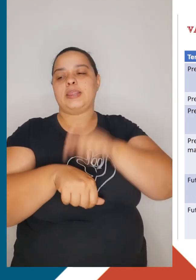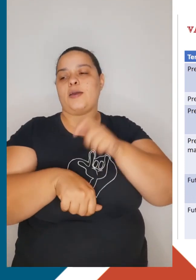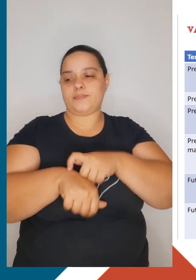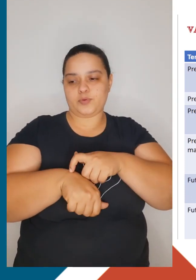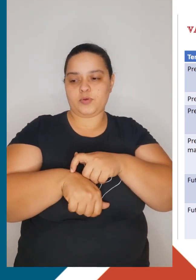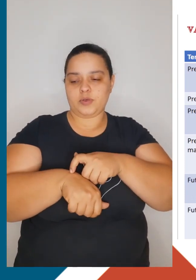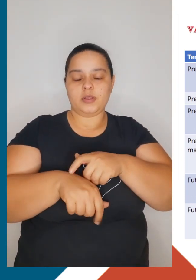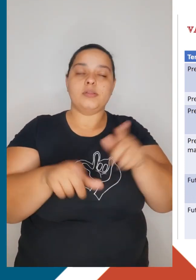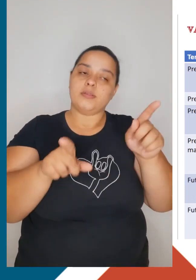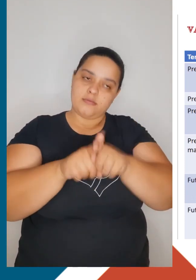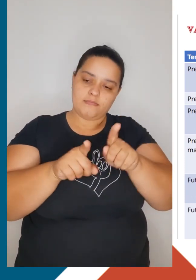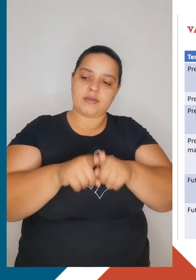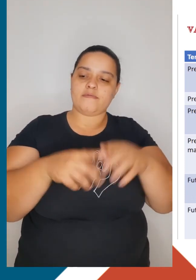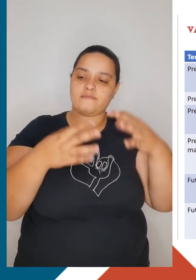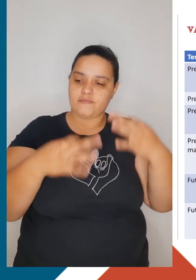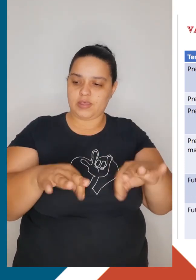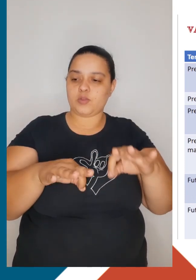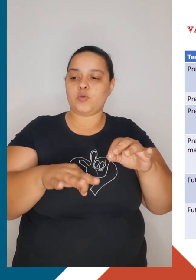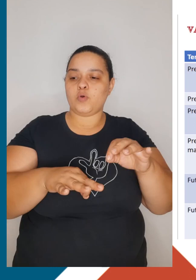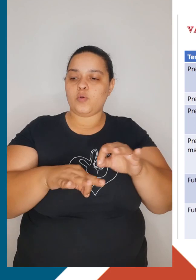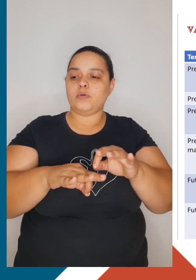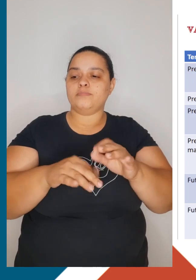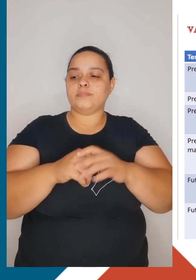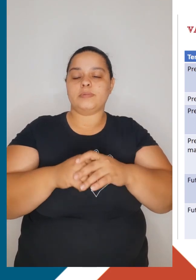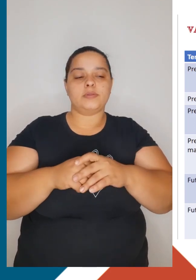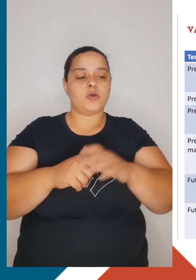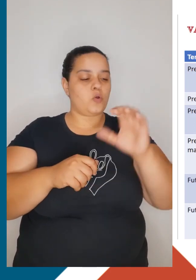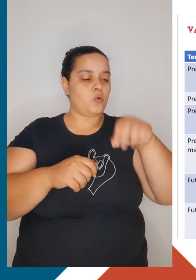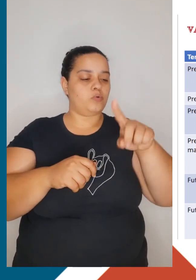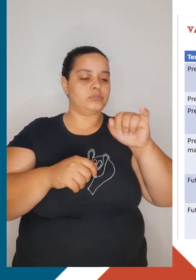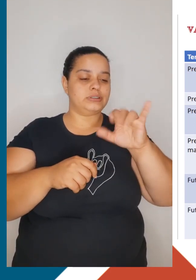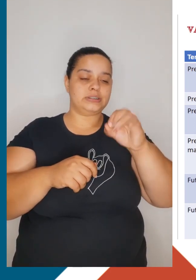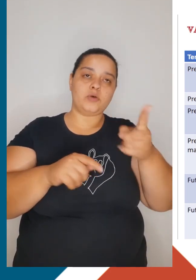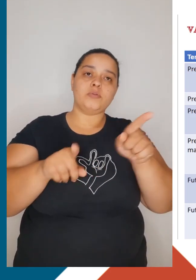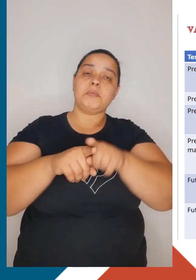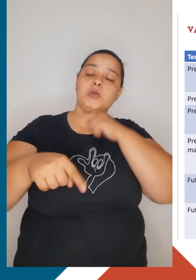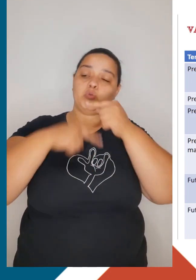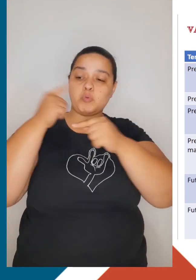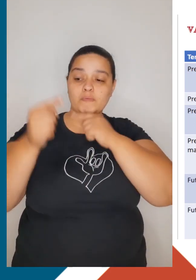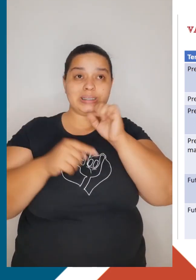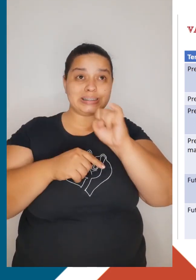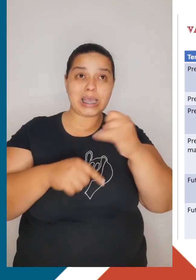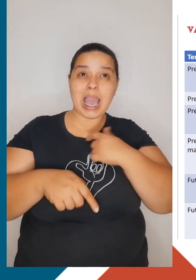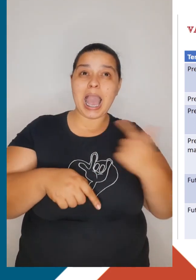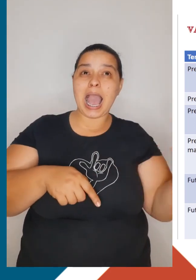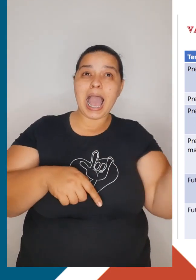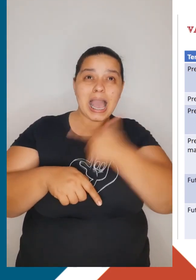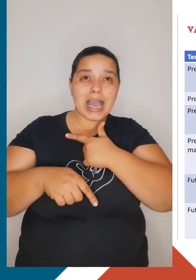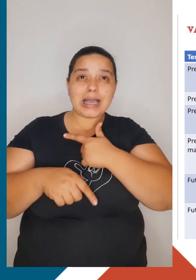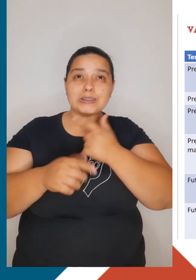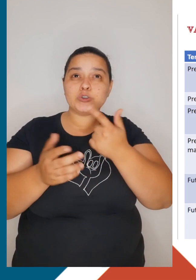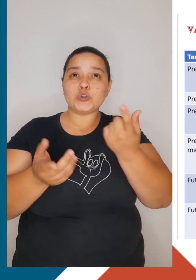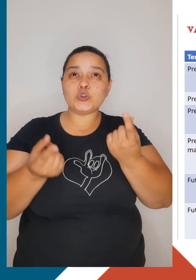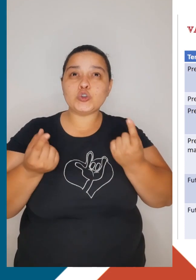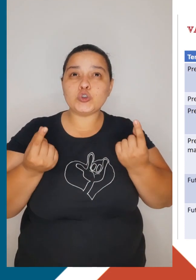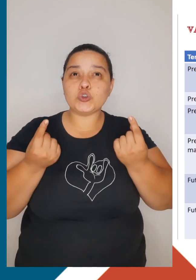tempo. Também representa um fato dependente de uma condição e também a incerteza. Então, se eu ganhasse na